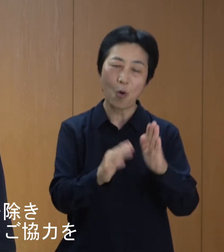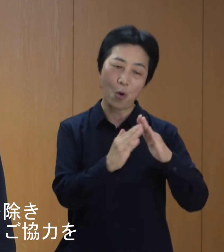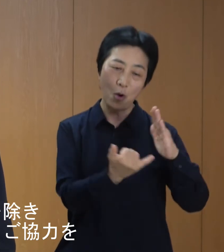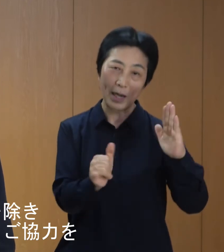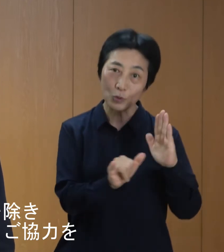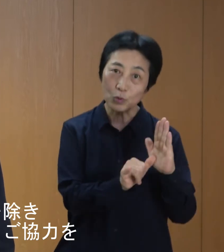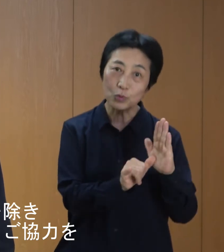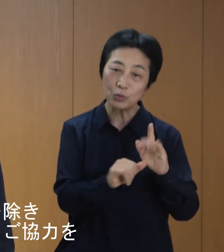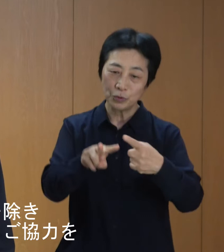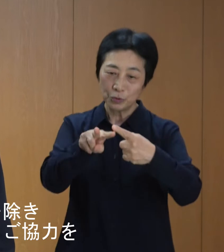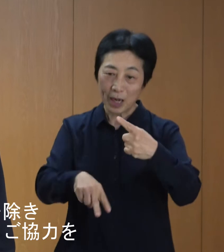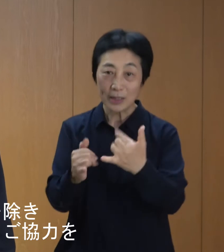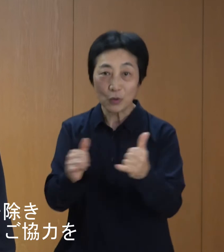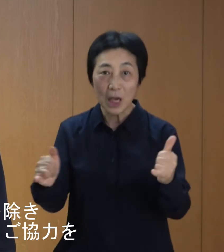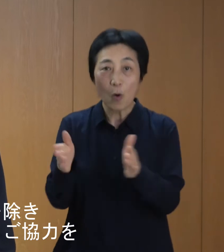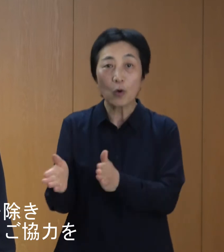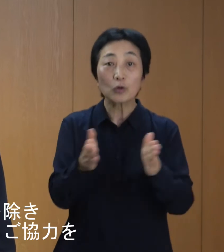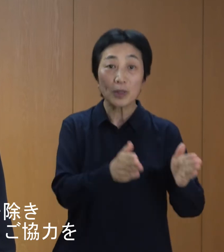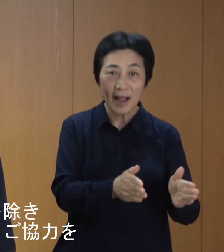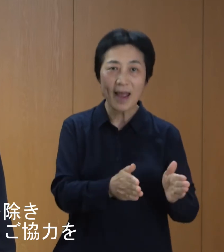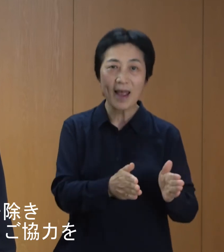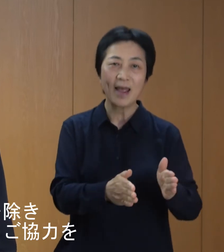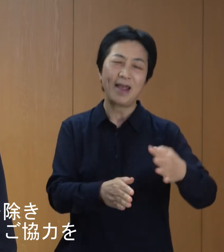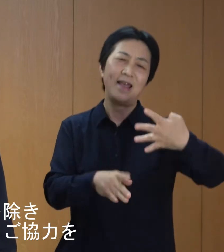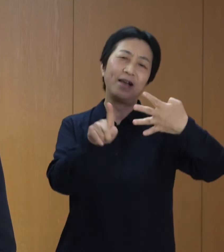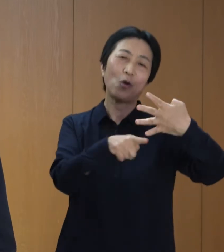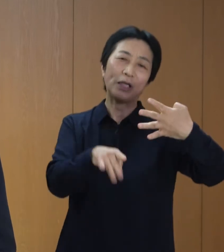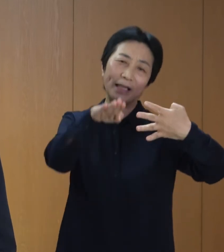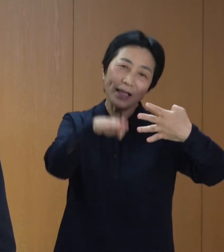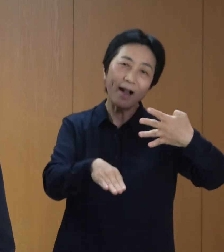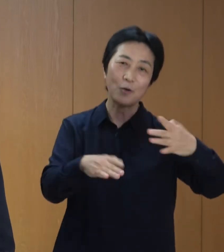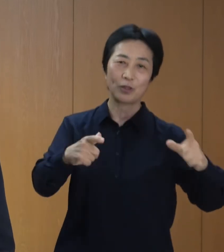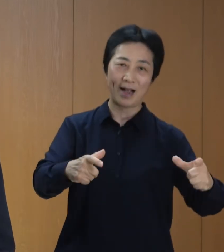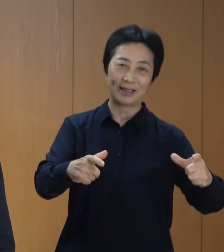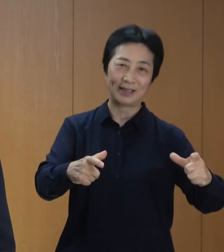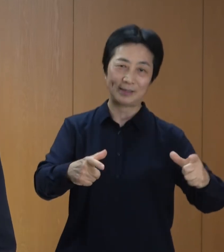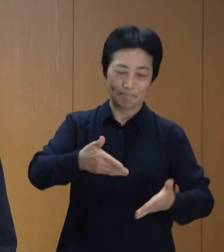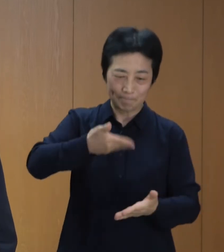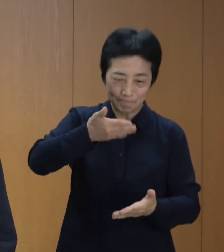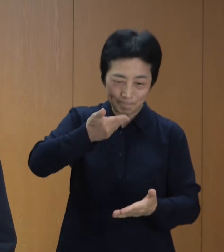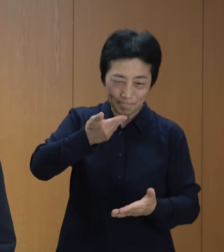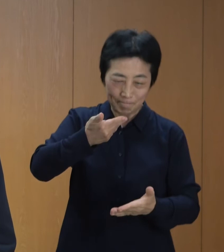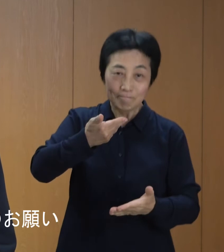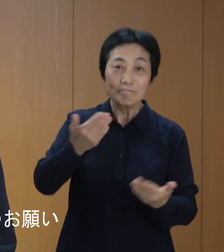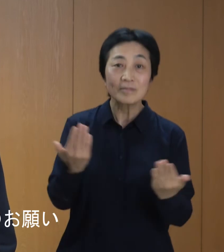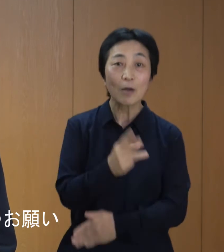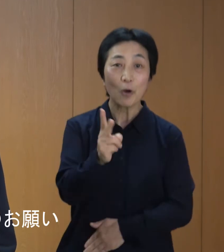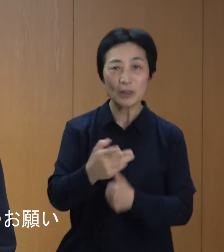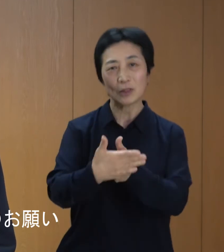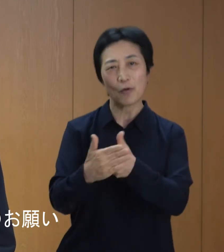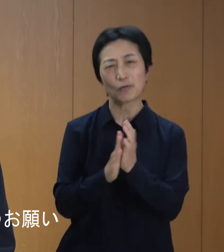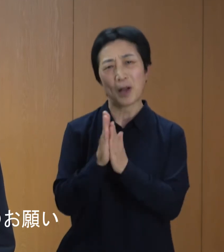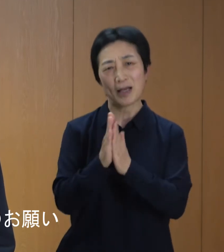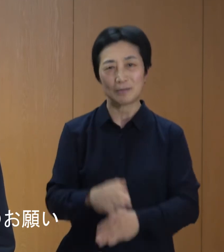き4人以下の単位となるようにご協力をお願いします。その他の事業者